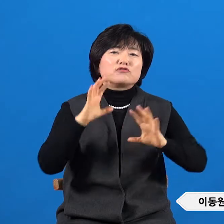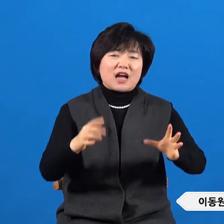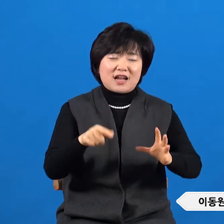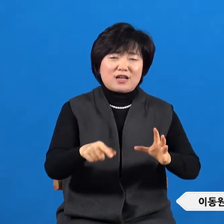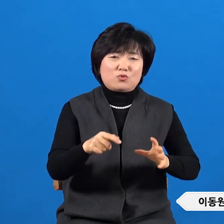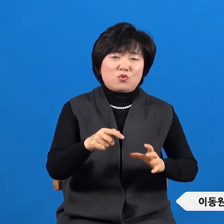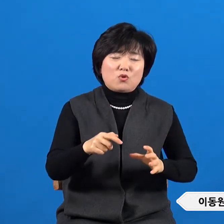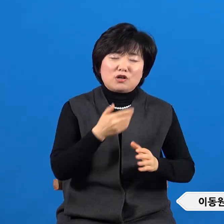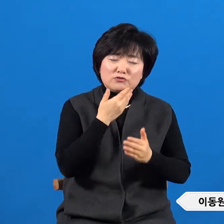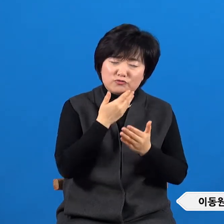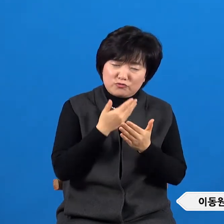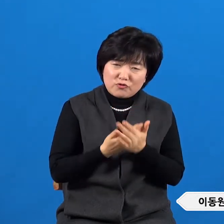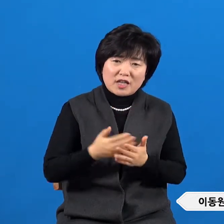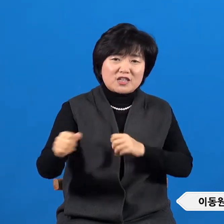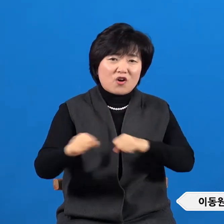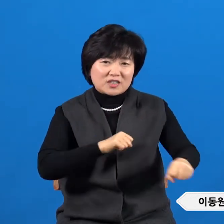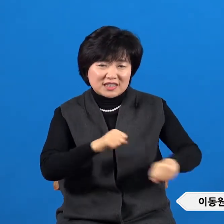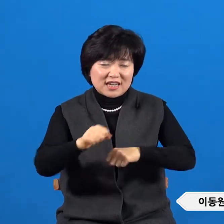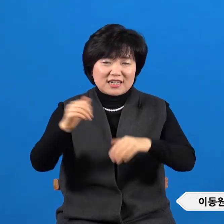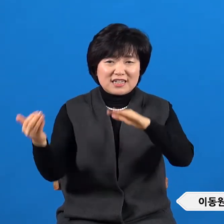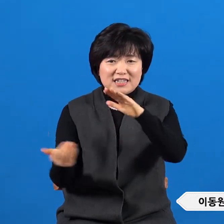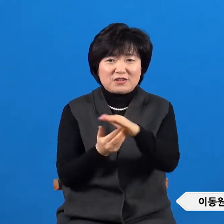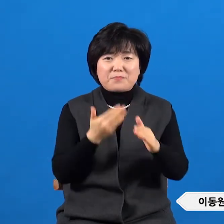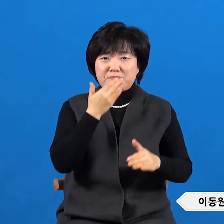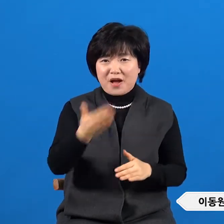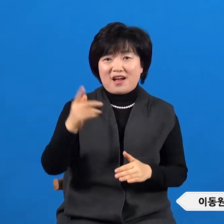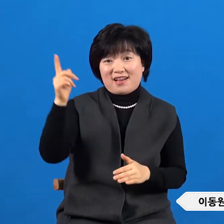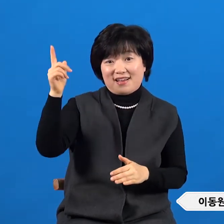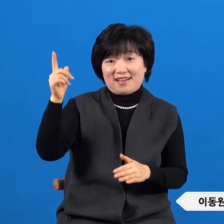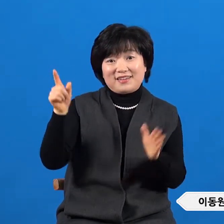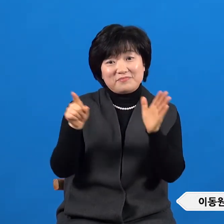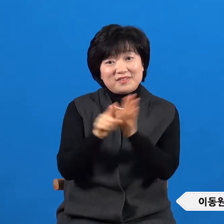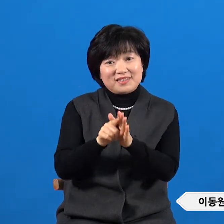땅에도 이루실 수가 있다. 믿어지십니까?